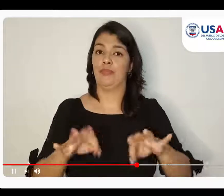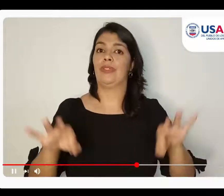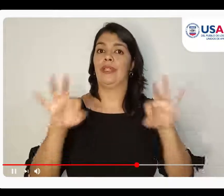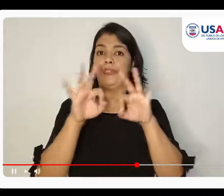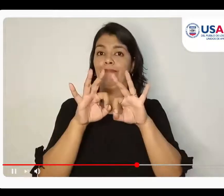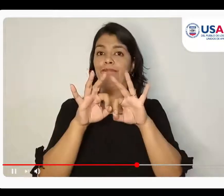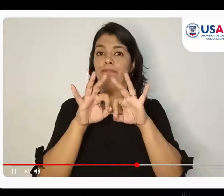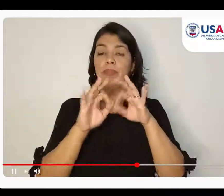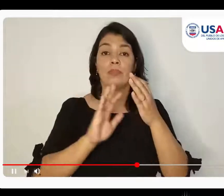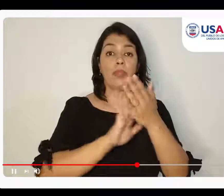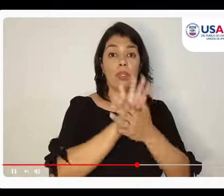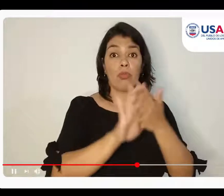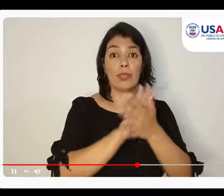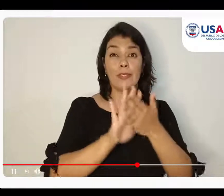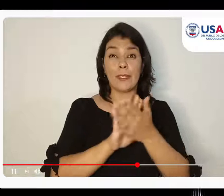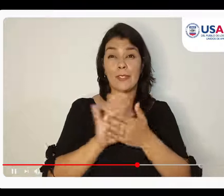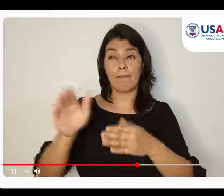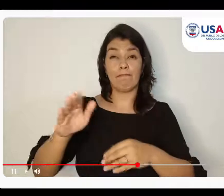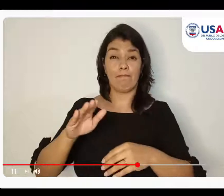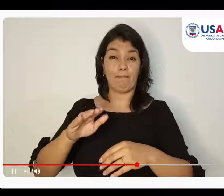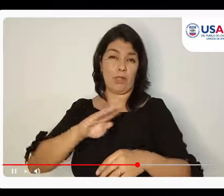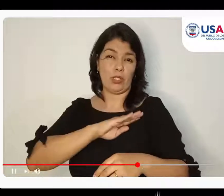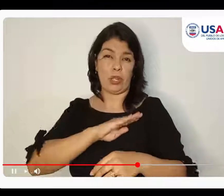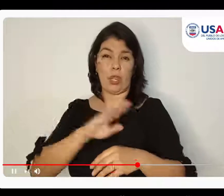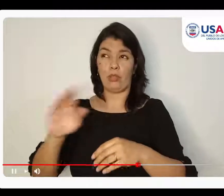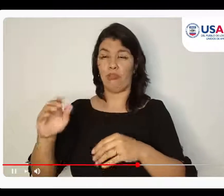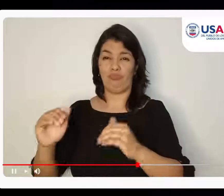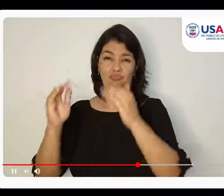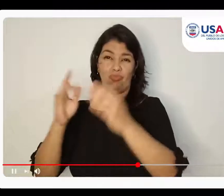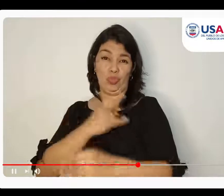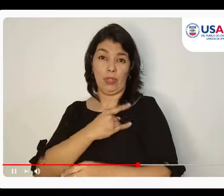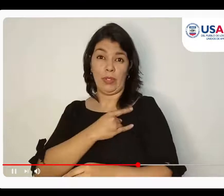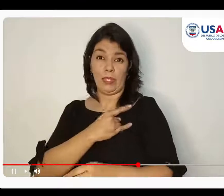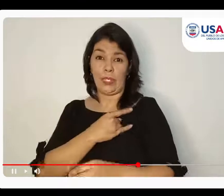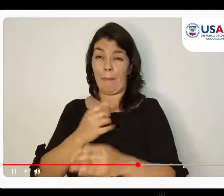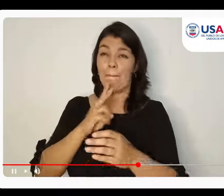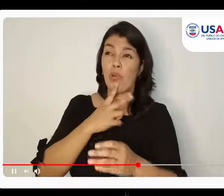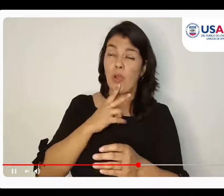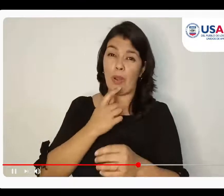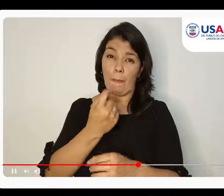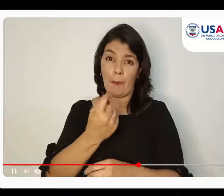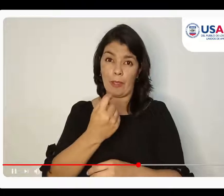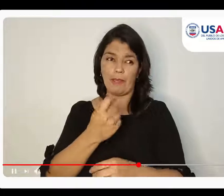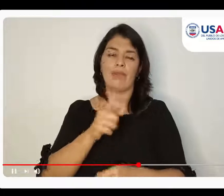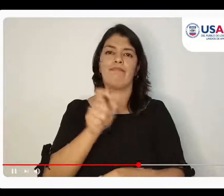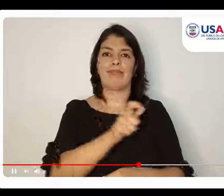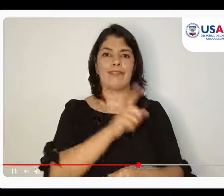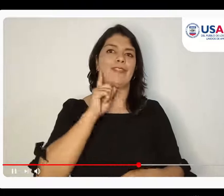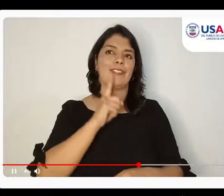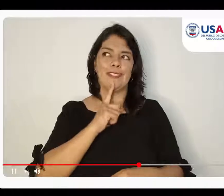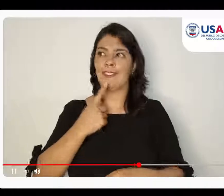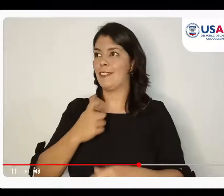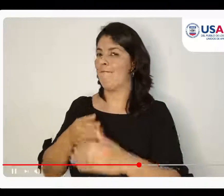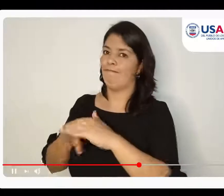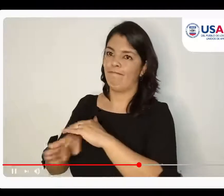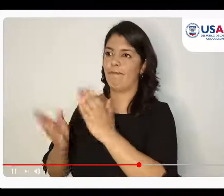sus limitaciones, sobre todo en la educación media y superior, hoy en día la comunidad sorda posee una limitación muy grande para su acceso a